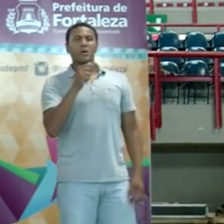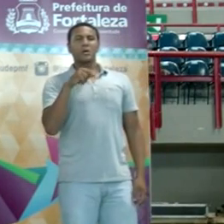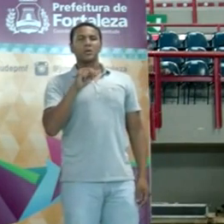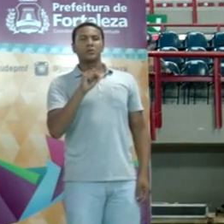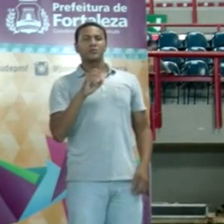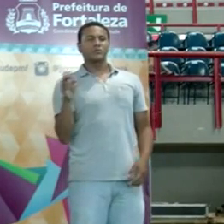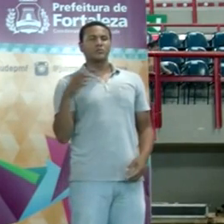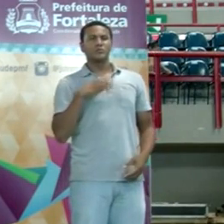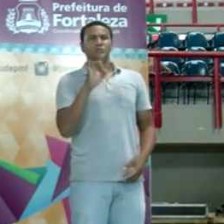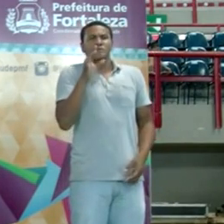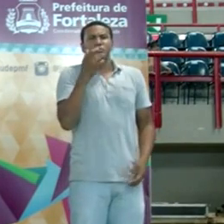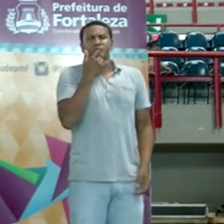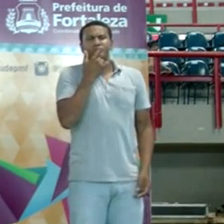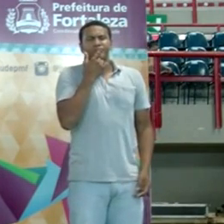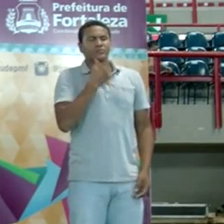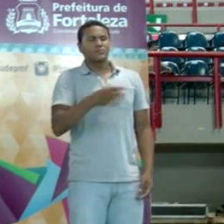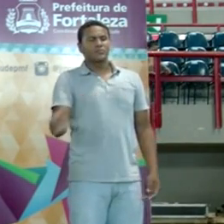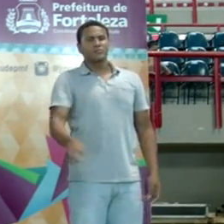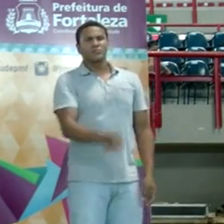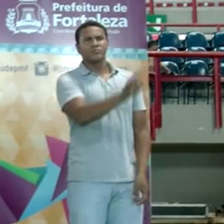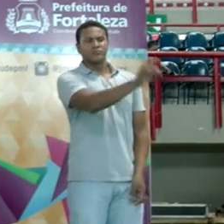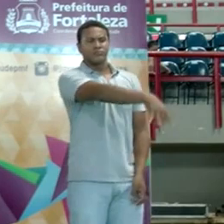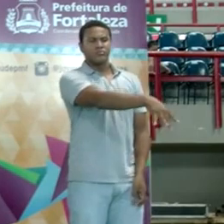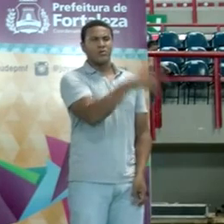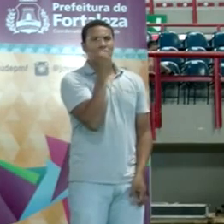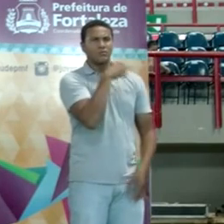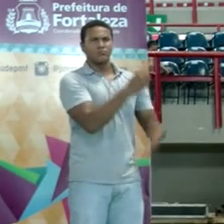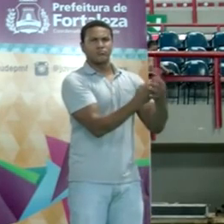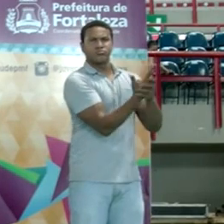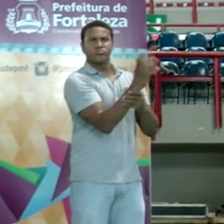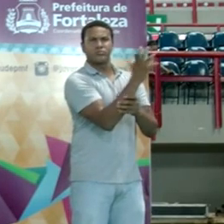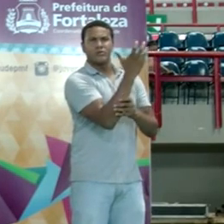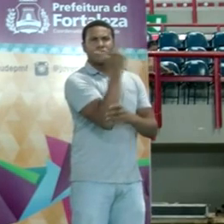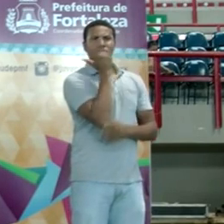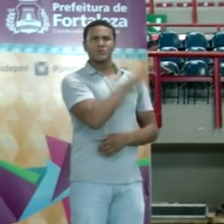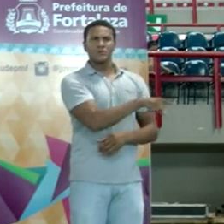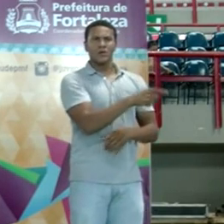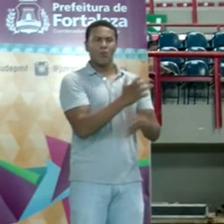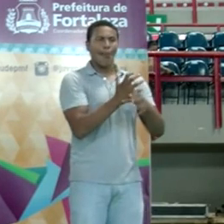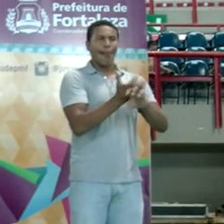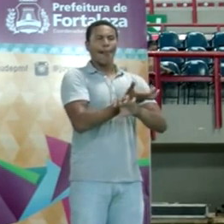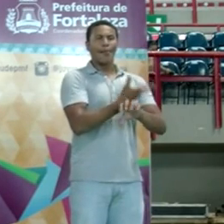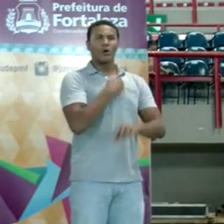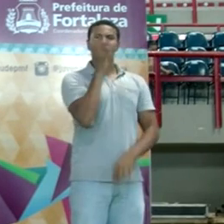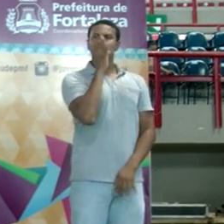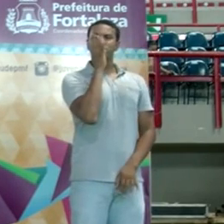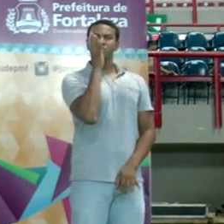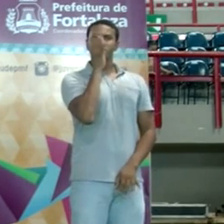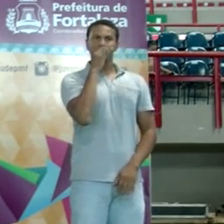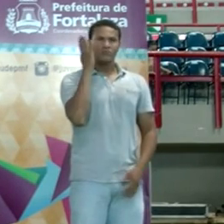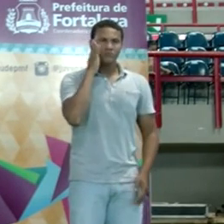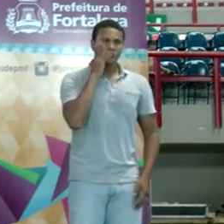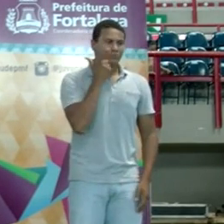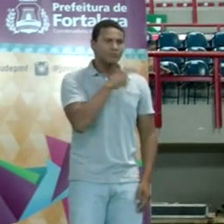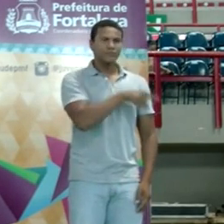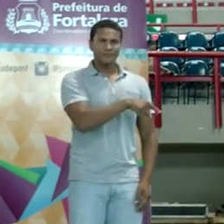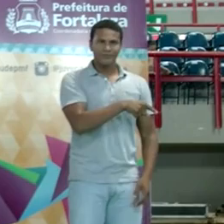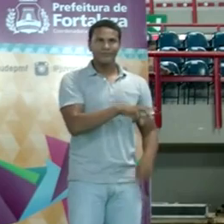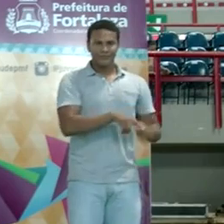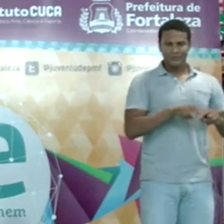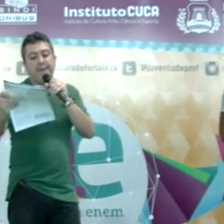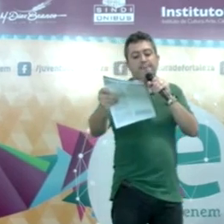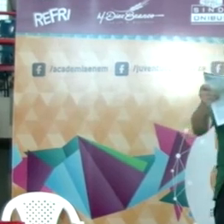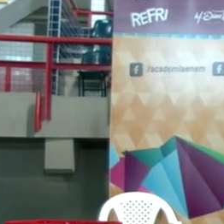mais facilidade, ele resiste à seca, junto com a mamona. Então, realmente essa questão se demonstra correta. Mas vamos ver só as